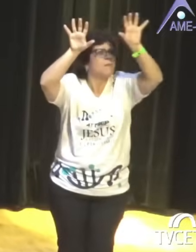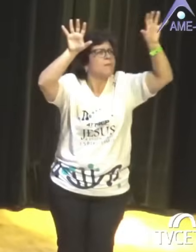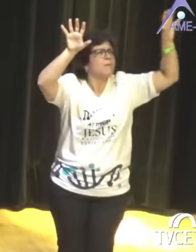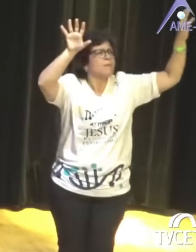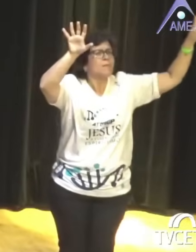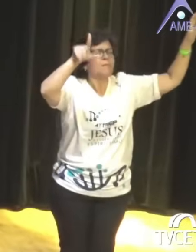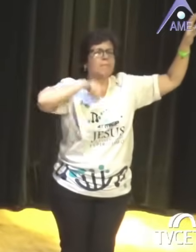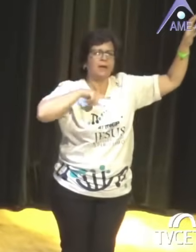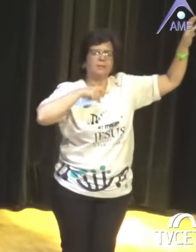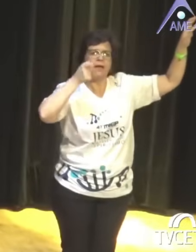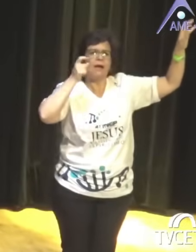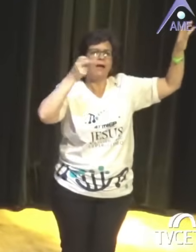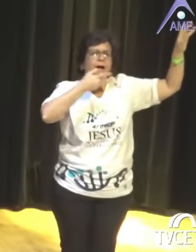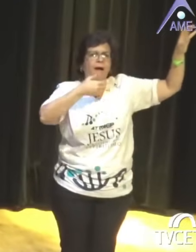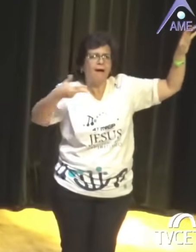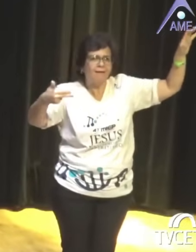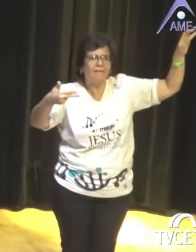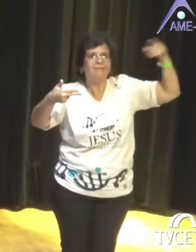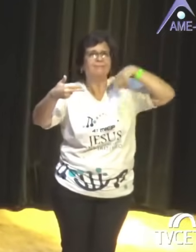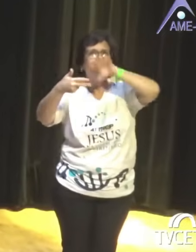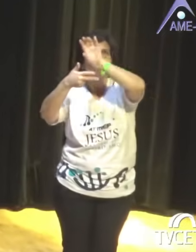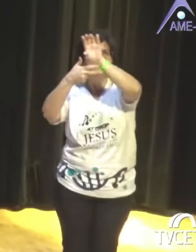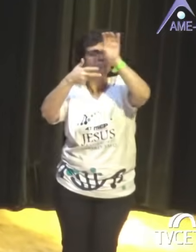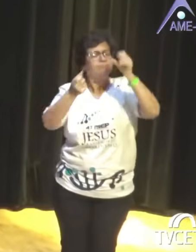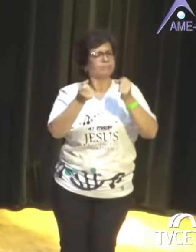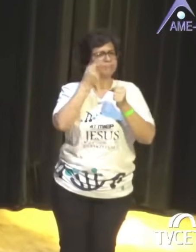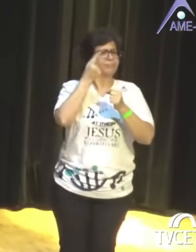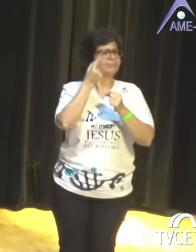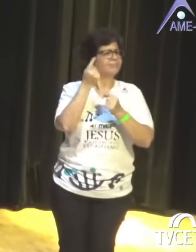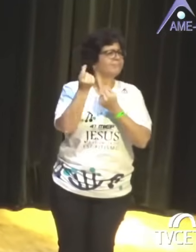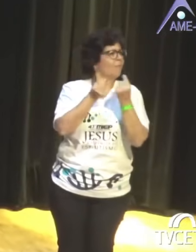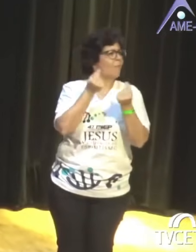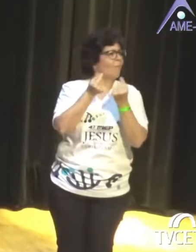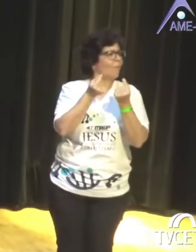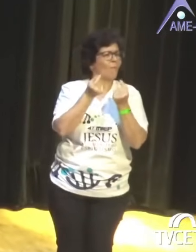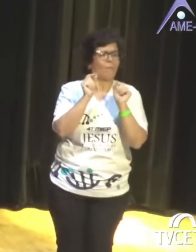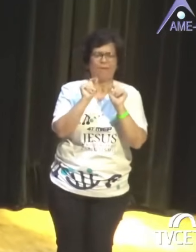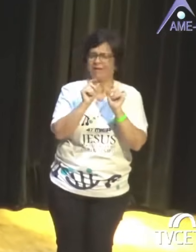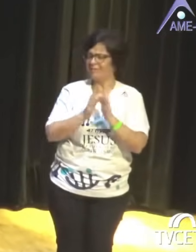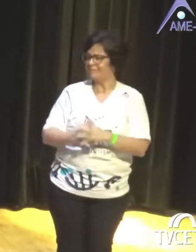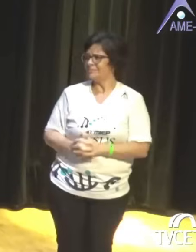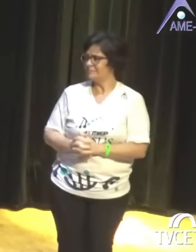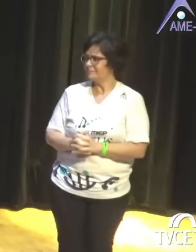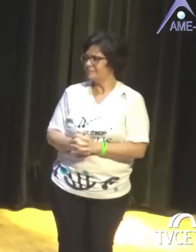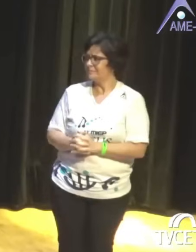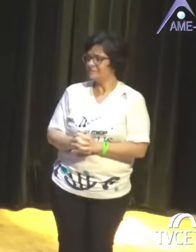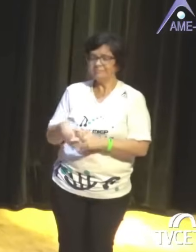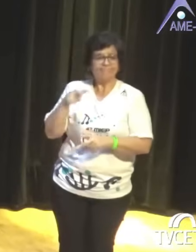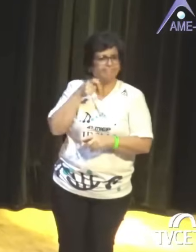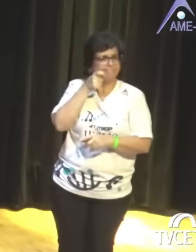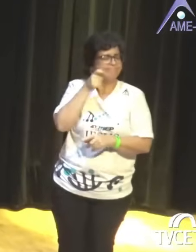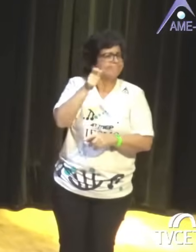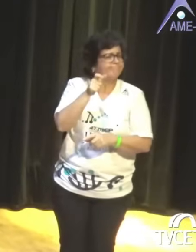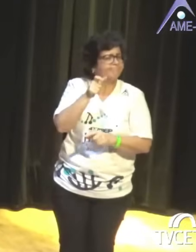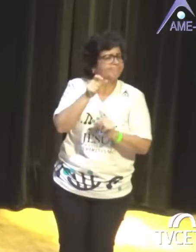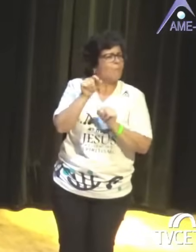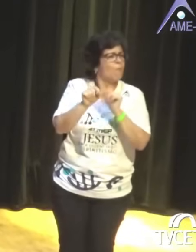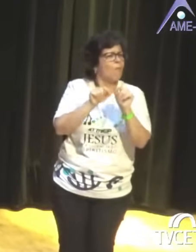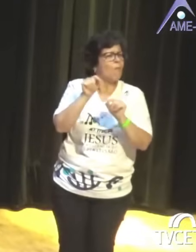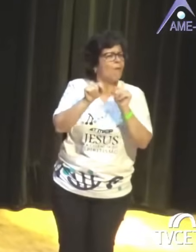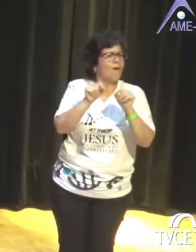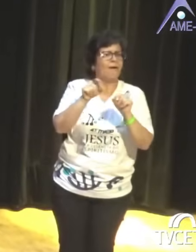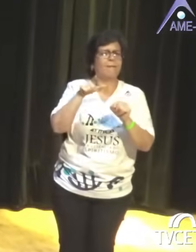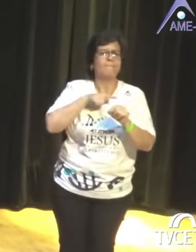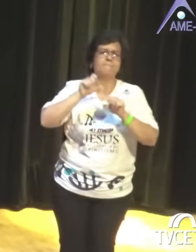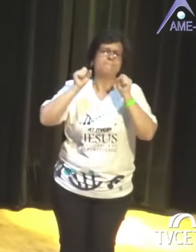curiosa nesse espaço Divino que que é curioso nesse espaço divino nesse espaço Divino